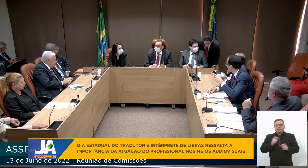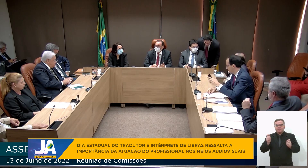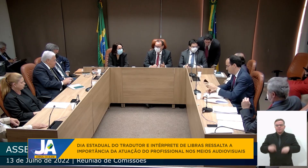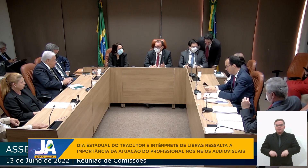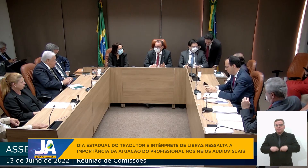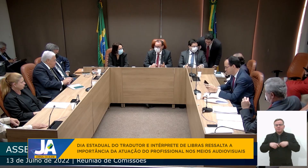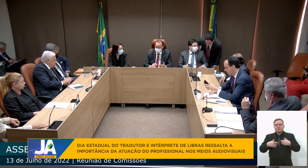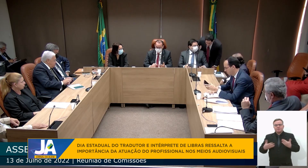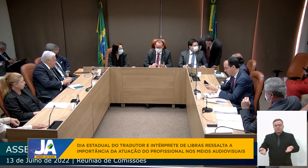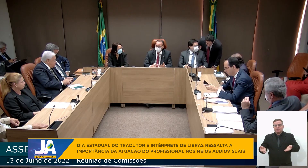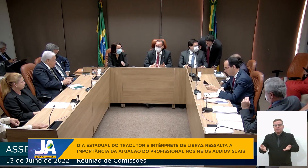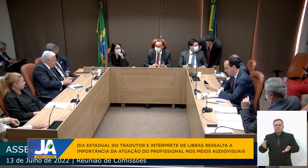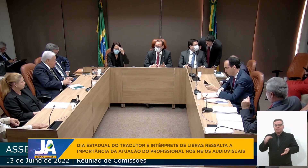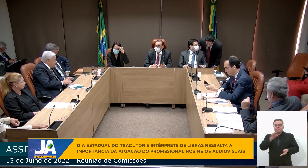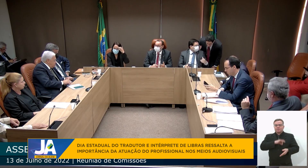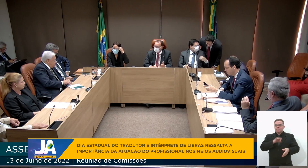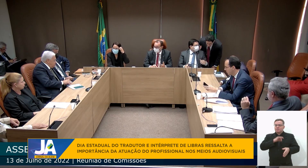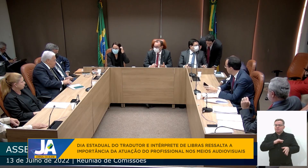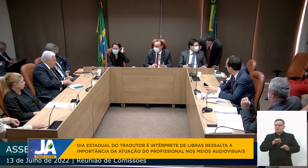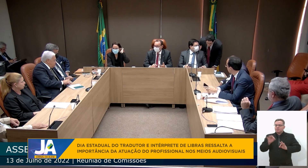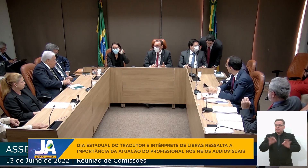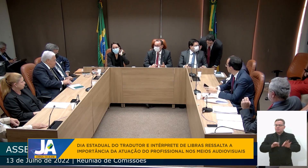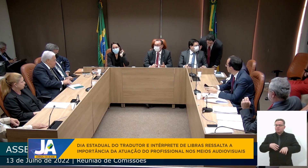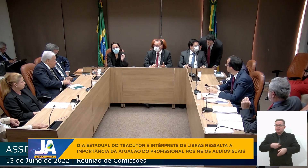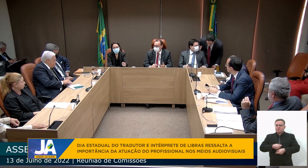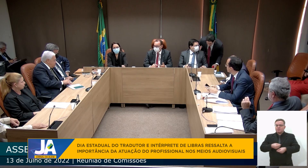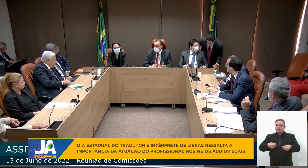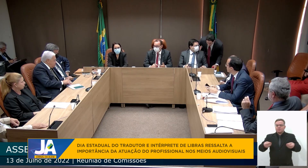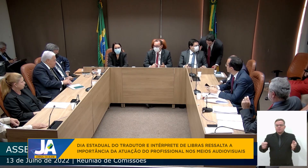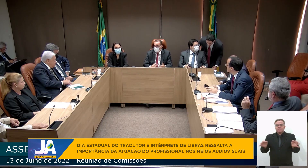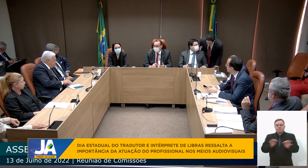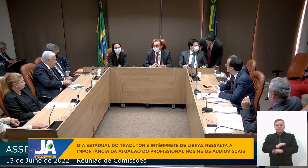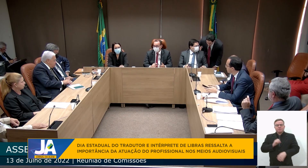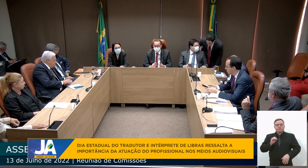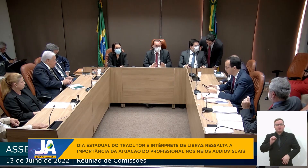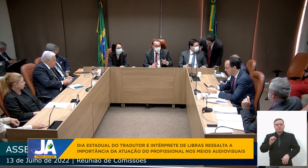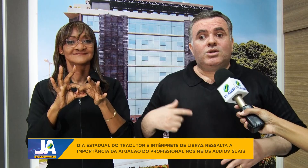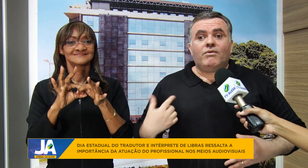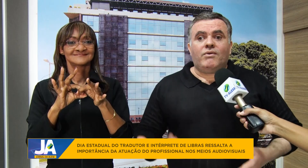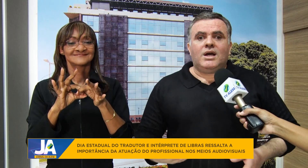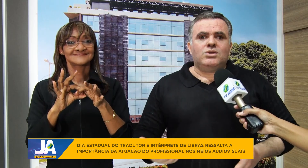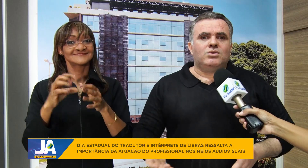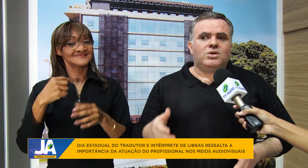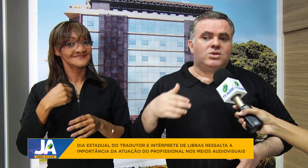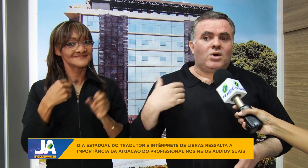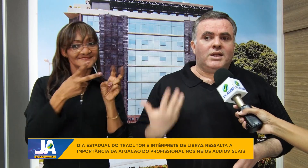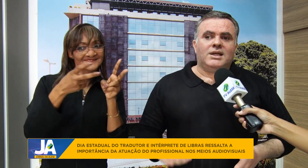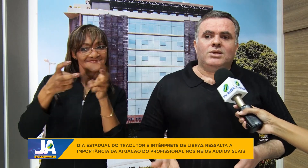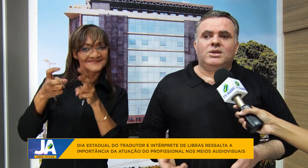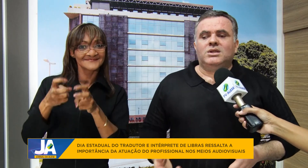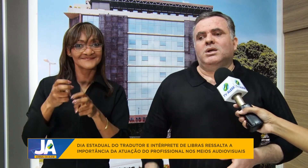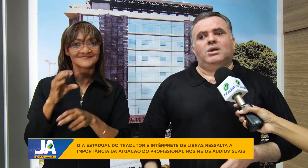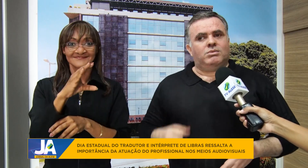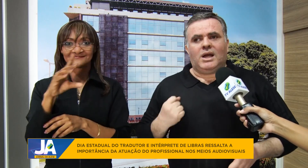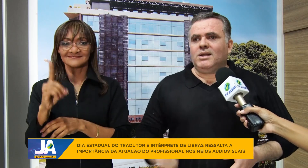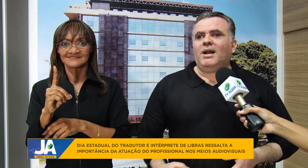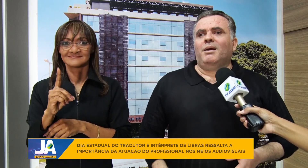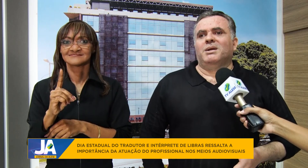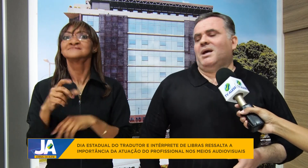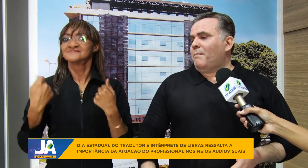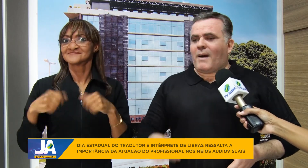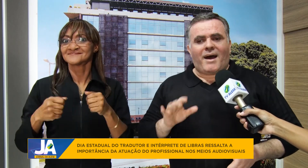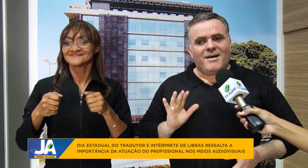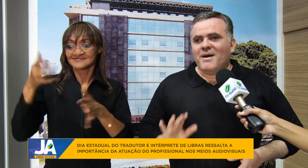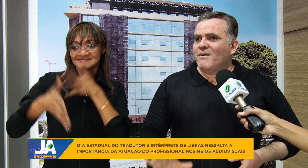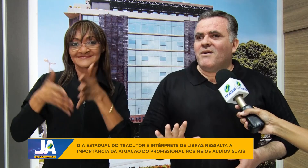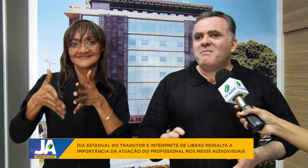surdos, ele é o usuário de Libras. Então, o meu papel aqui é muito importante, né? Eu só vejo os nossos coordenadores dizendo, não, tem que ter